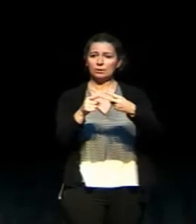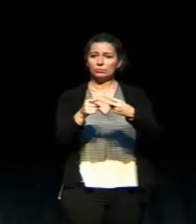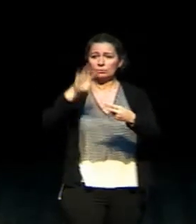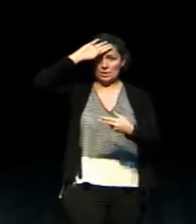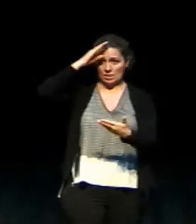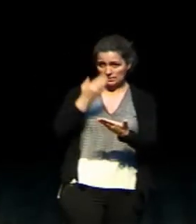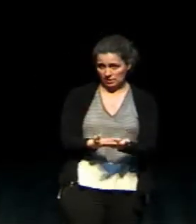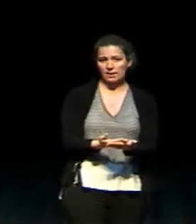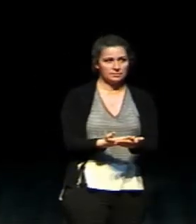são